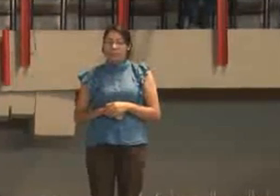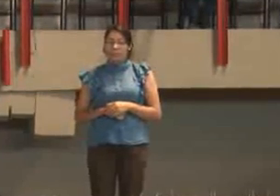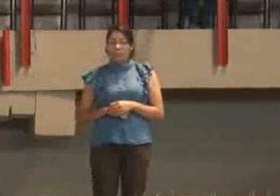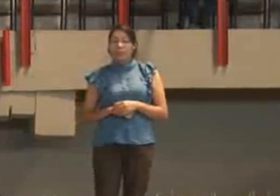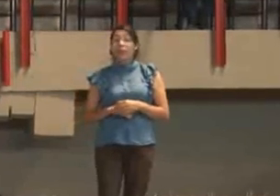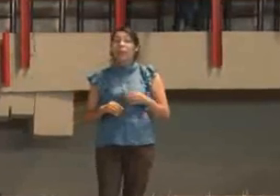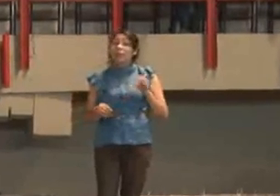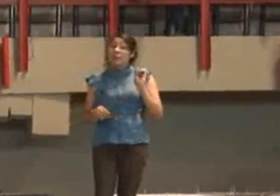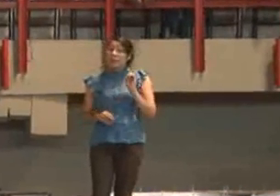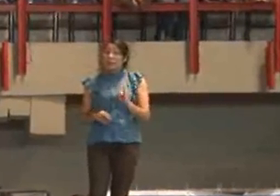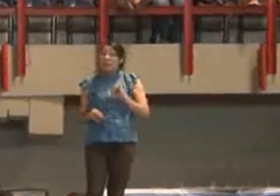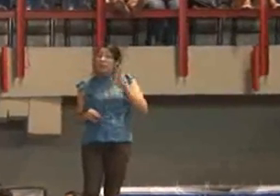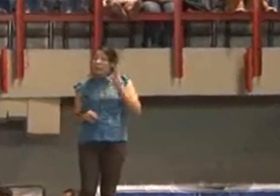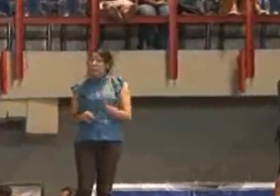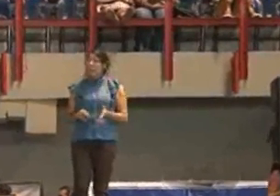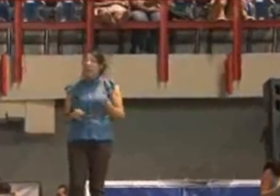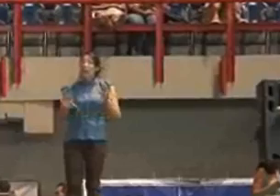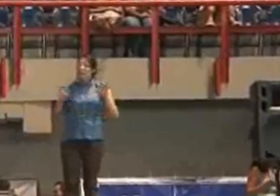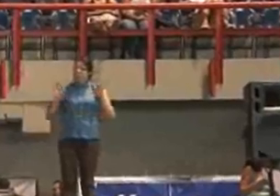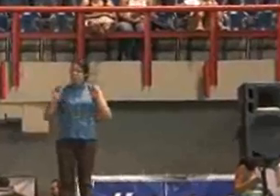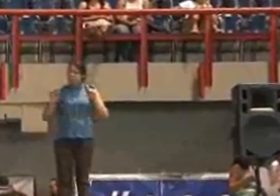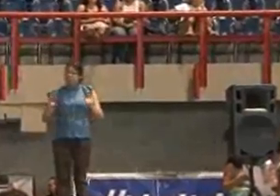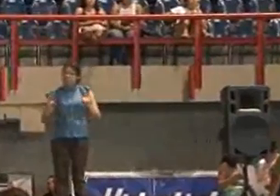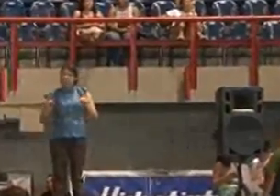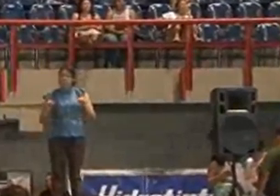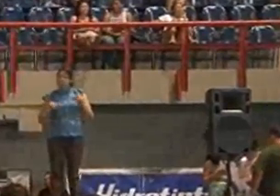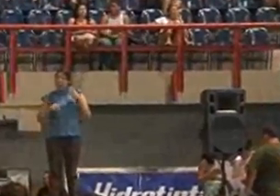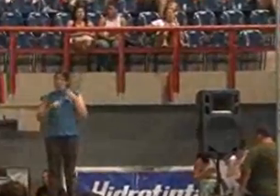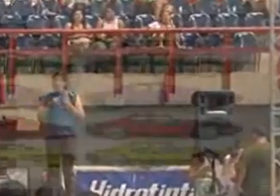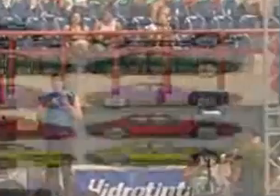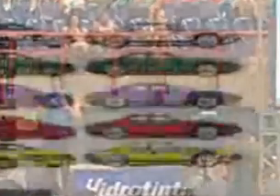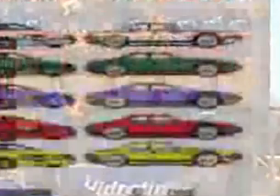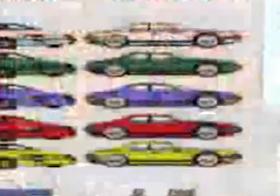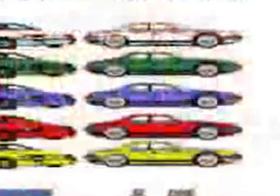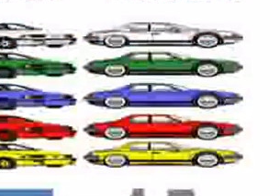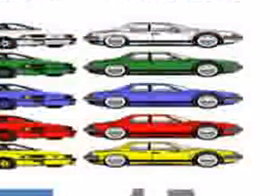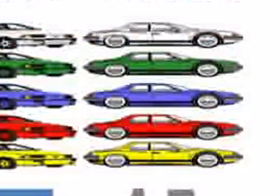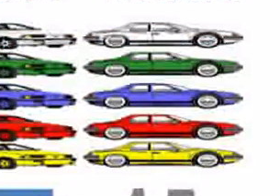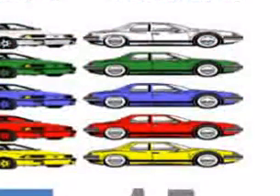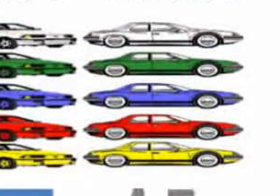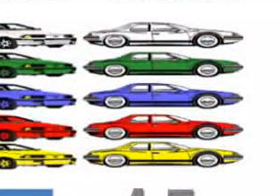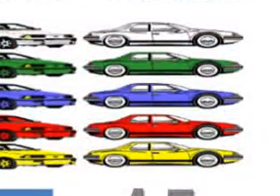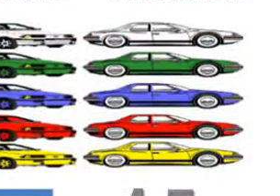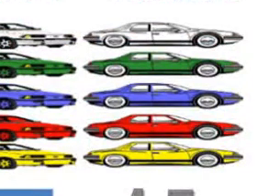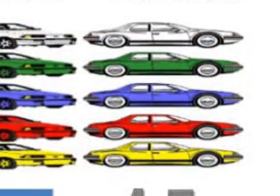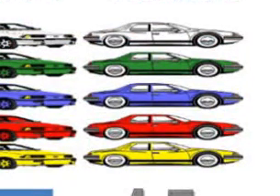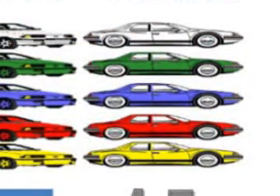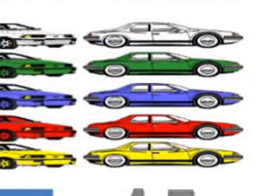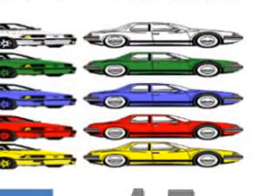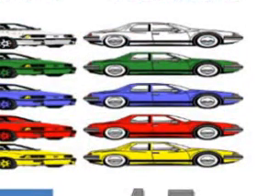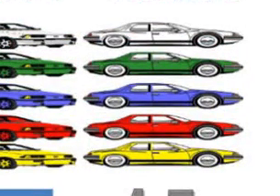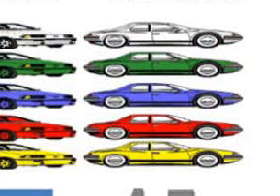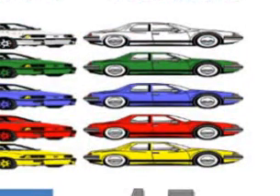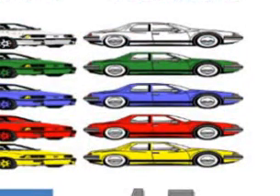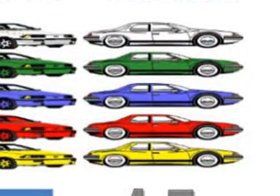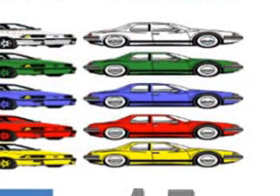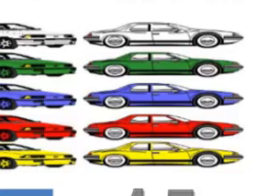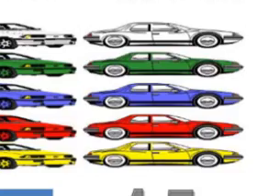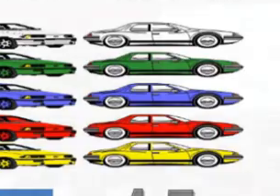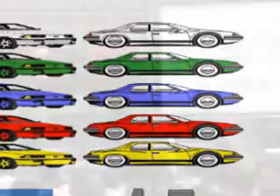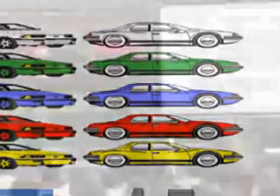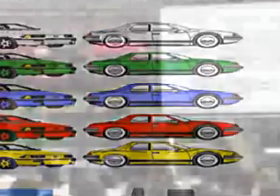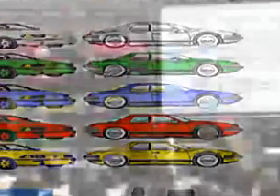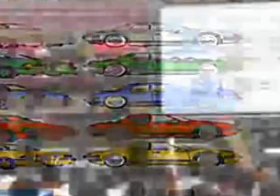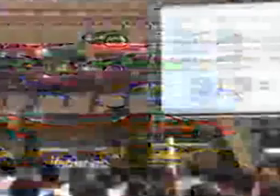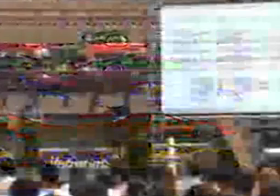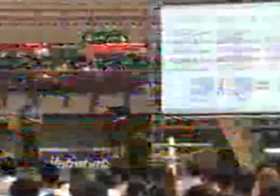você colocou as possibilidades, agora é só você multiplicar que você tem um total. Aí você vai fazer 3 vezes 5. 3 vezes 5 dá quanto?